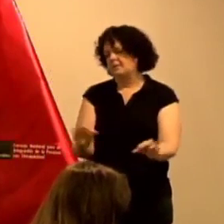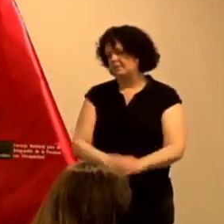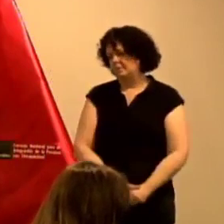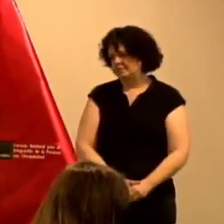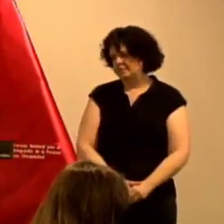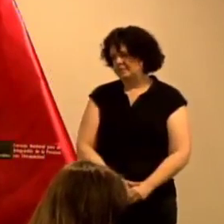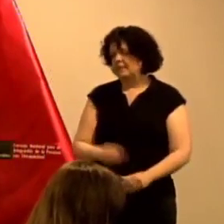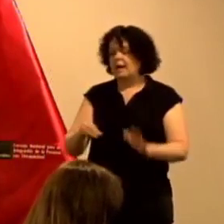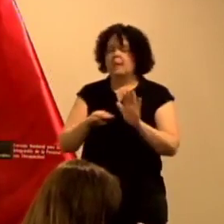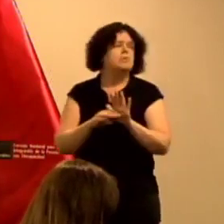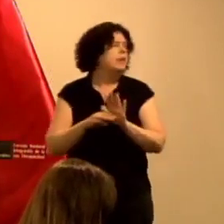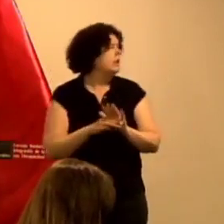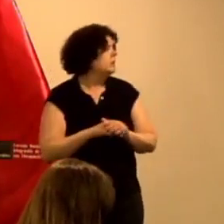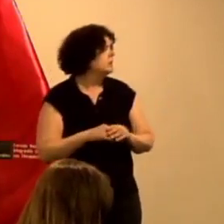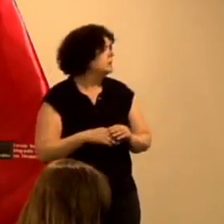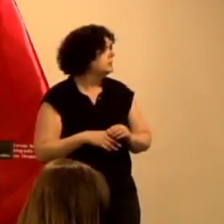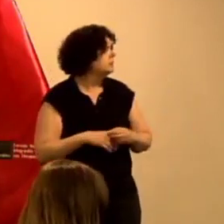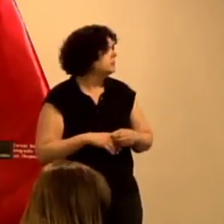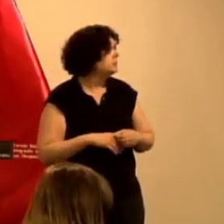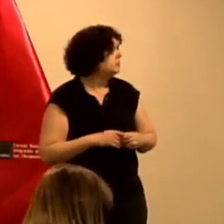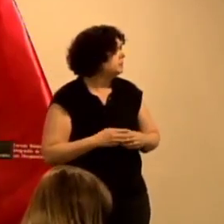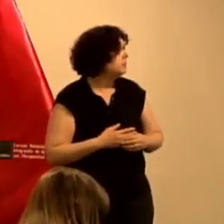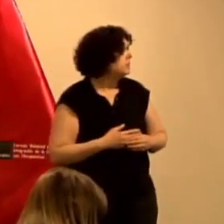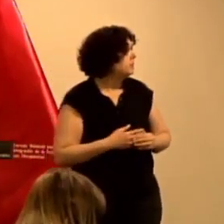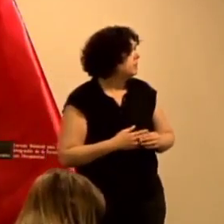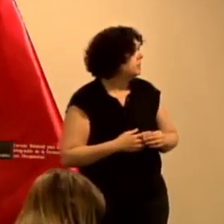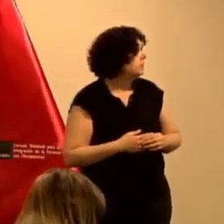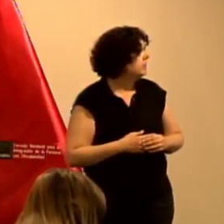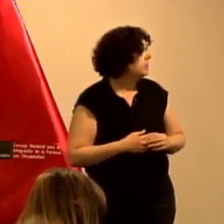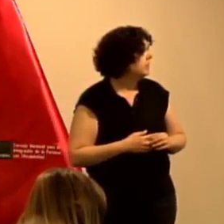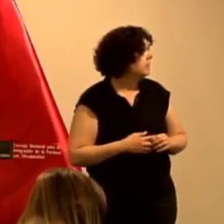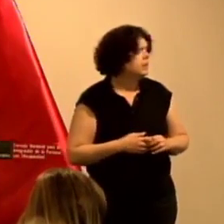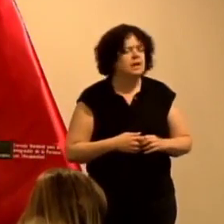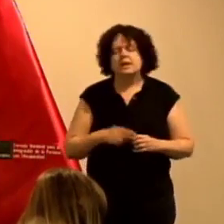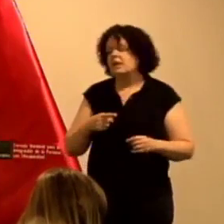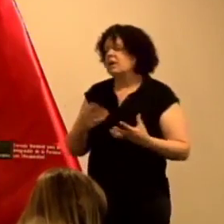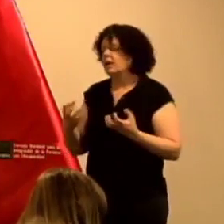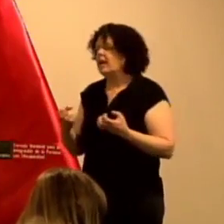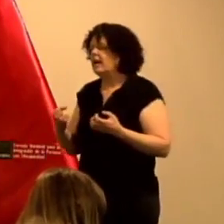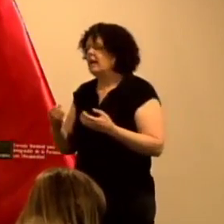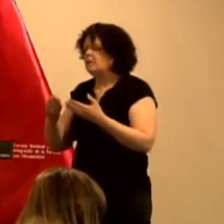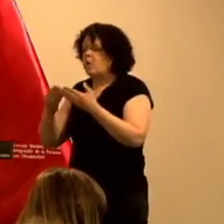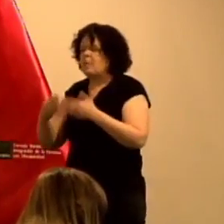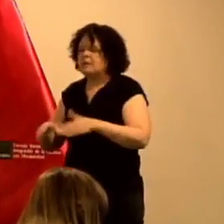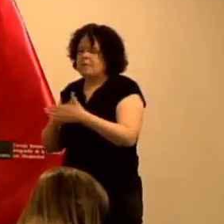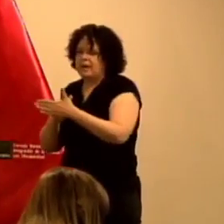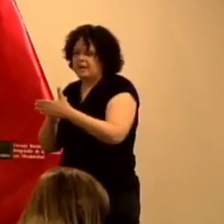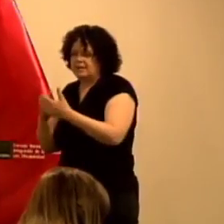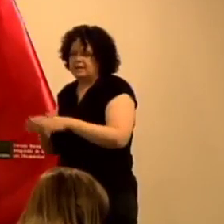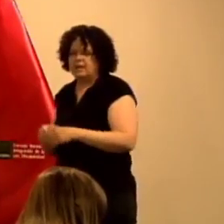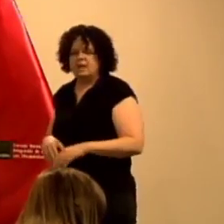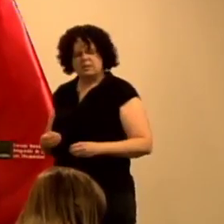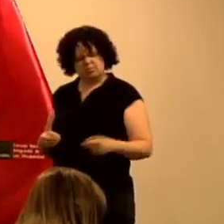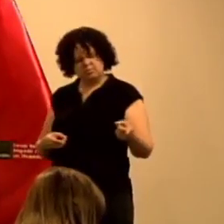Siempre en el modelo de presidencia, el tema, digamos, las palabras claves era eliminar las barreras cuya vida sería inútil, es decir, ¿para qué te voy a tener con